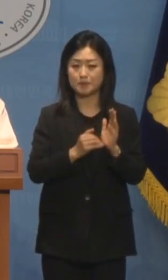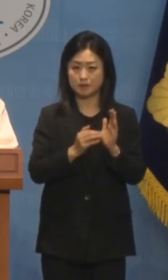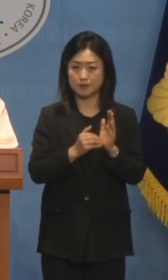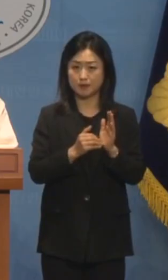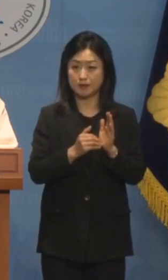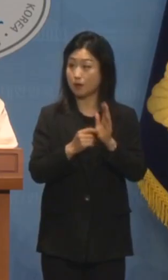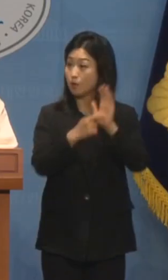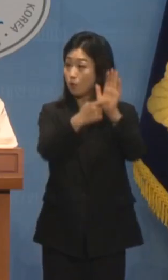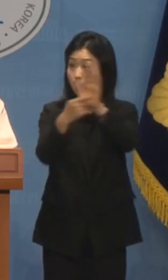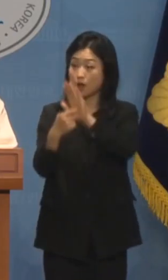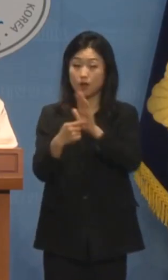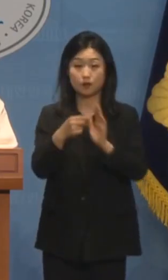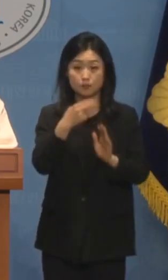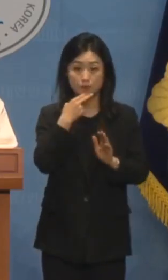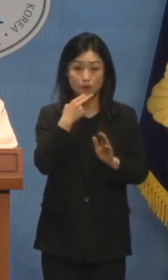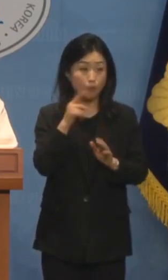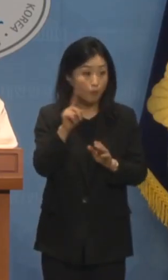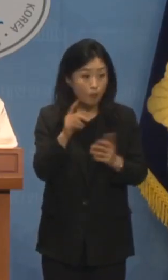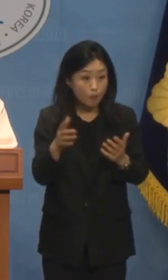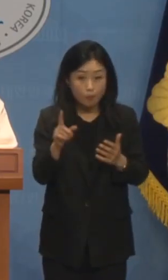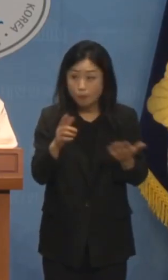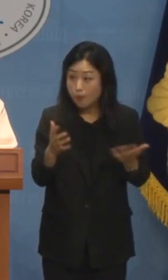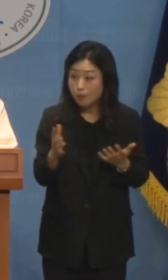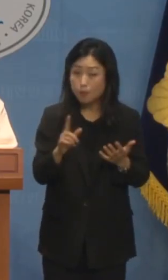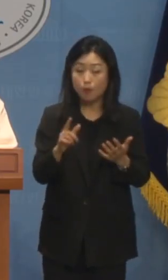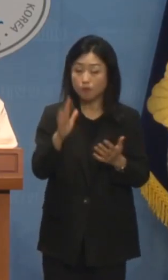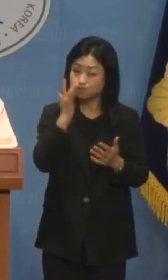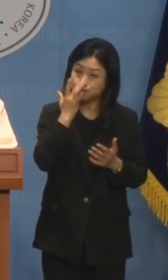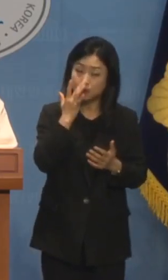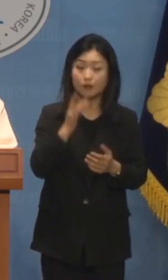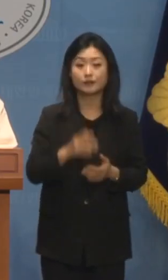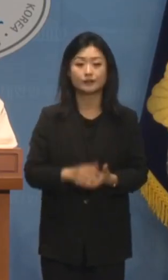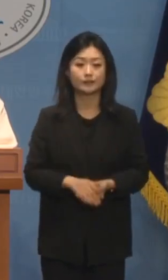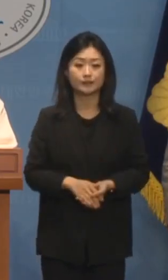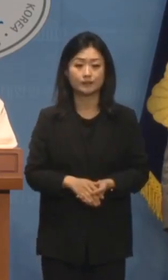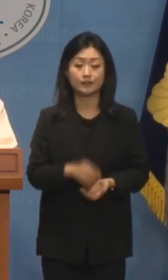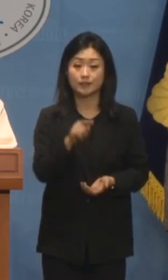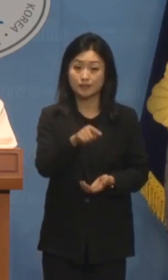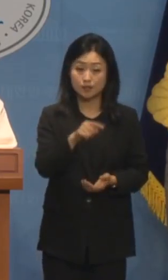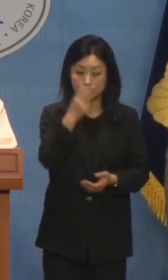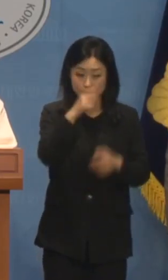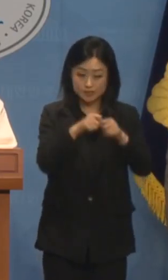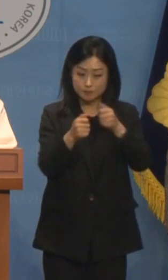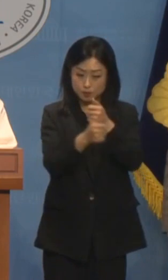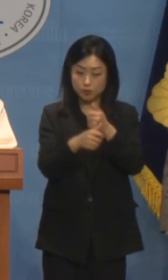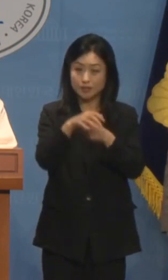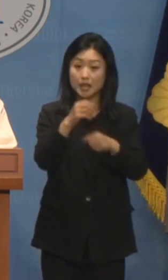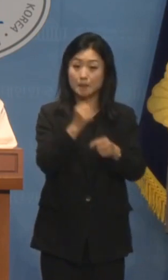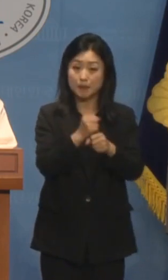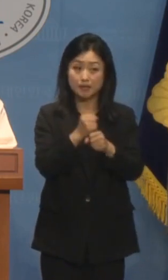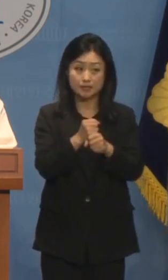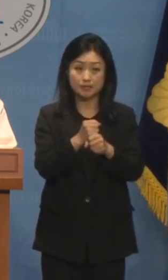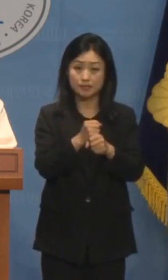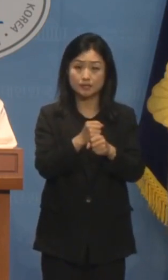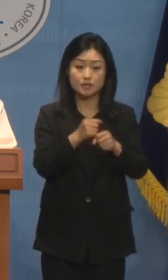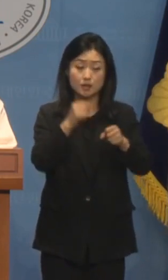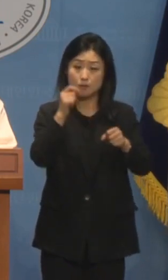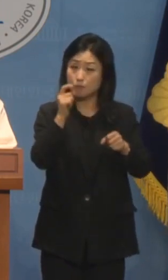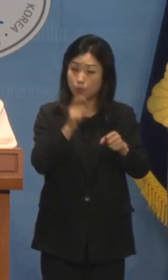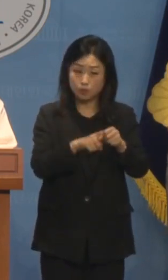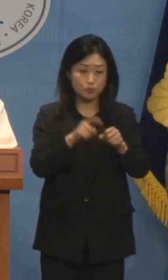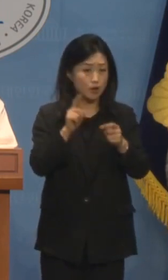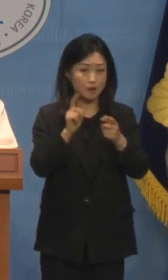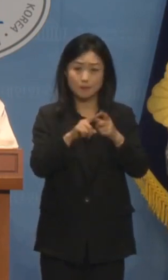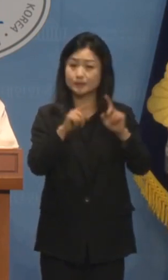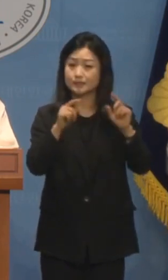언론이나 국민들은 무엇이 어떻게 논의되었는지조차 몰랐다. 이는 수사심의위원회를 만든 취지를 부색하게 한